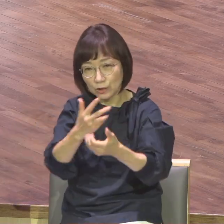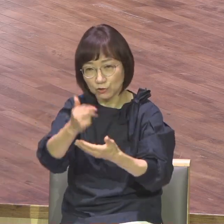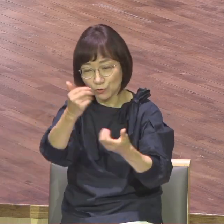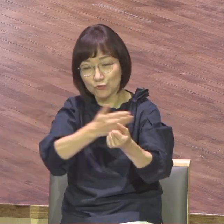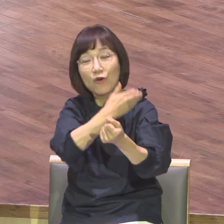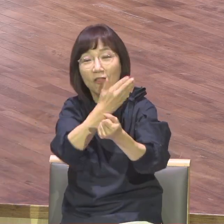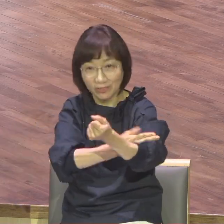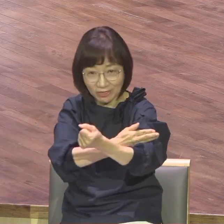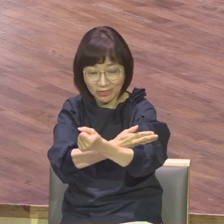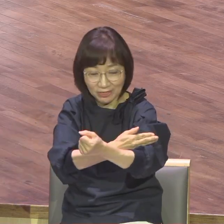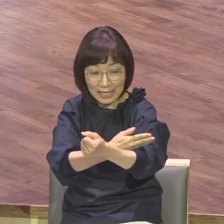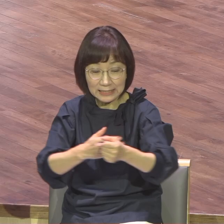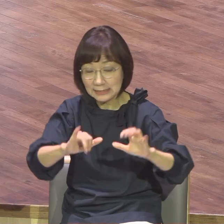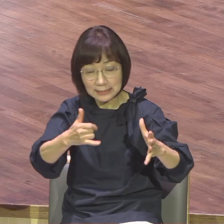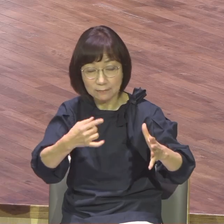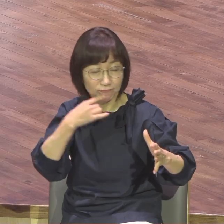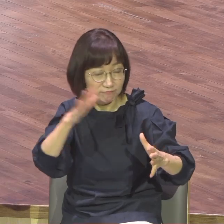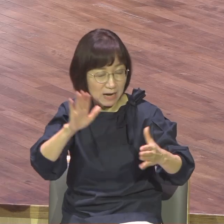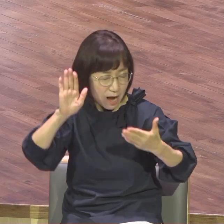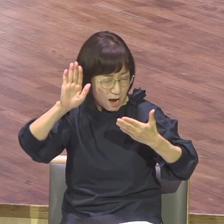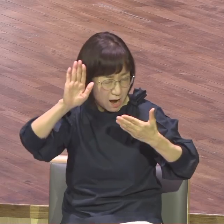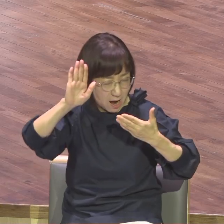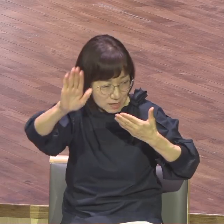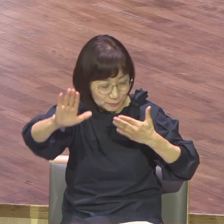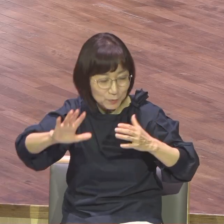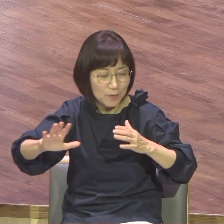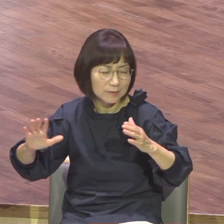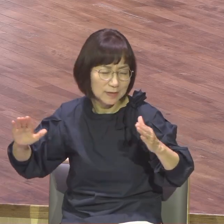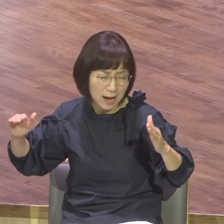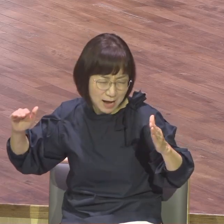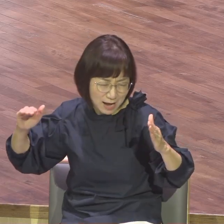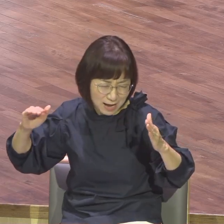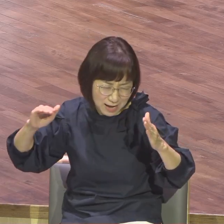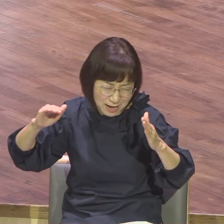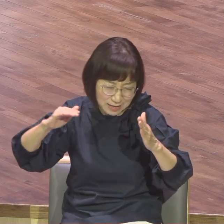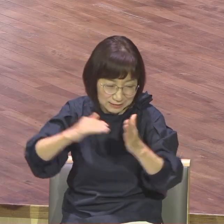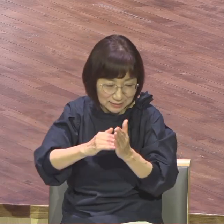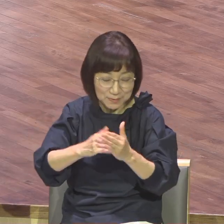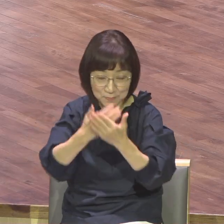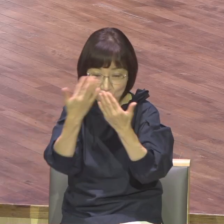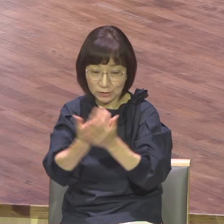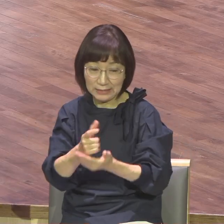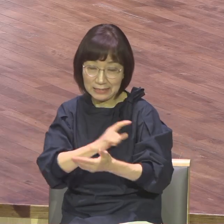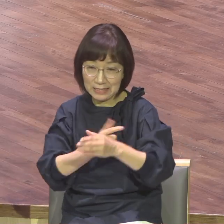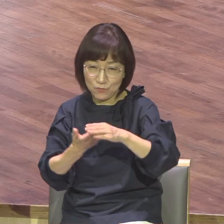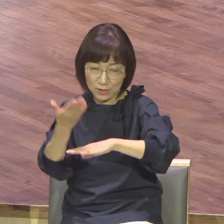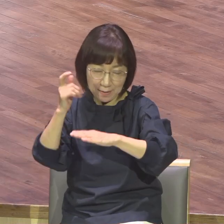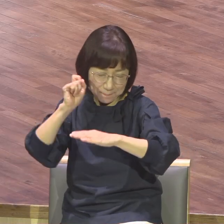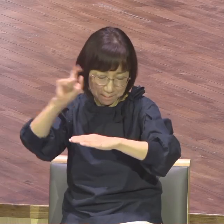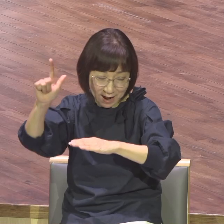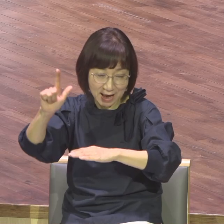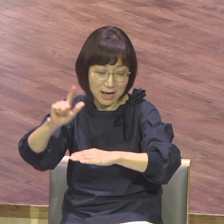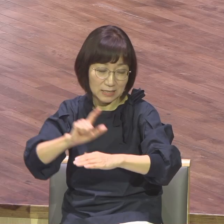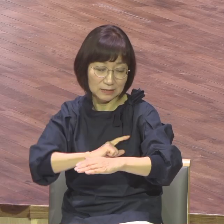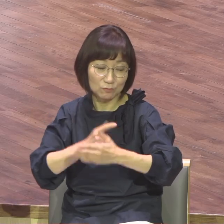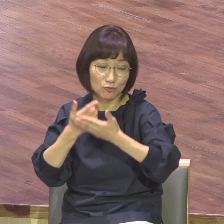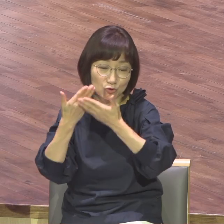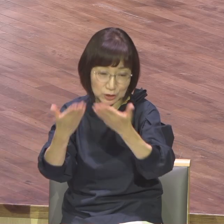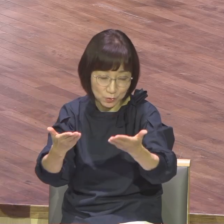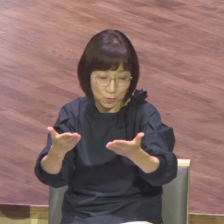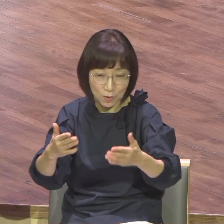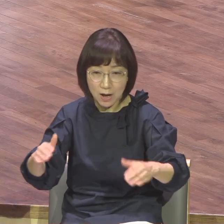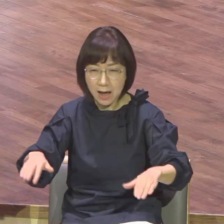권능력과 주권과 이 세상뿐 아니라 오는 세상에 일컫는 모든 이름 위에 뛰어나게 하시고 또